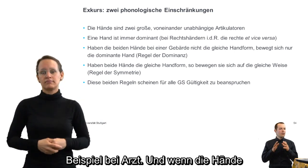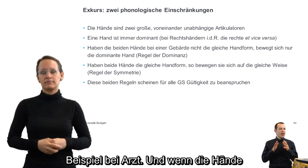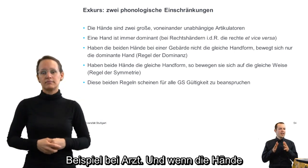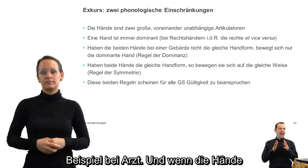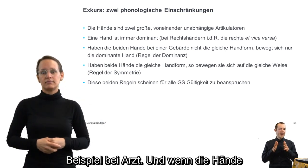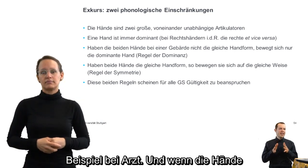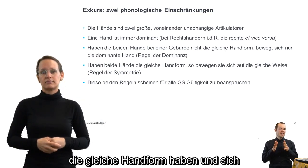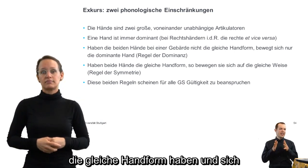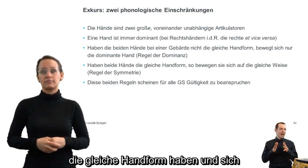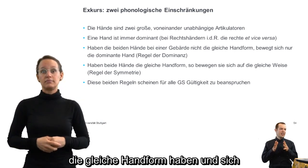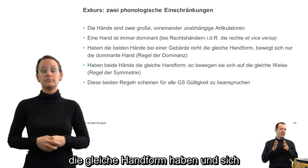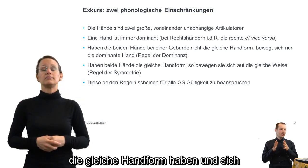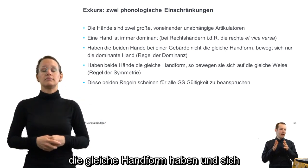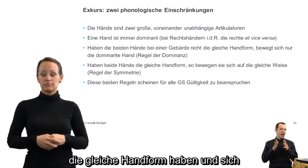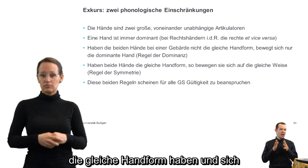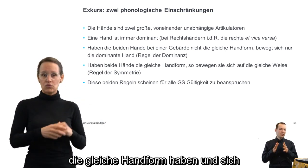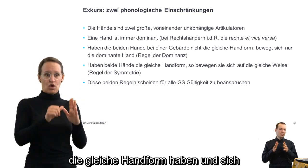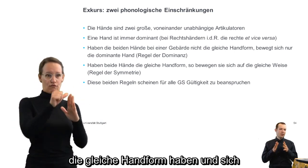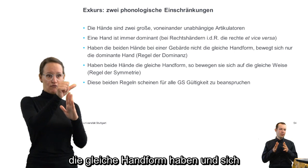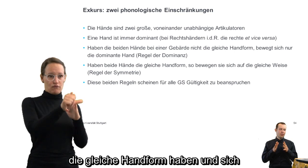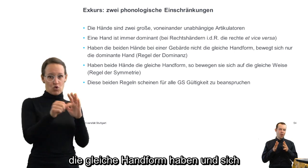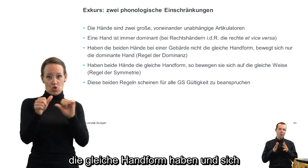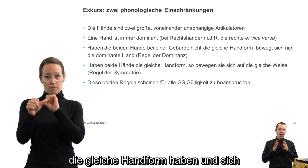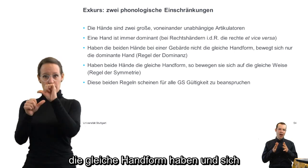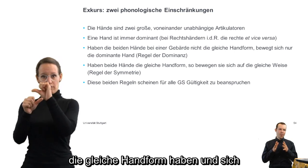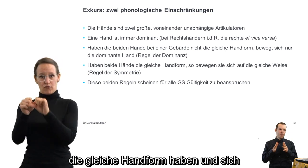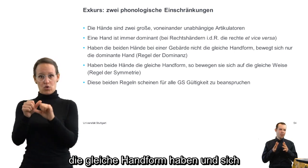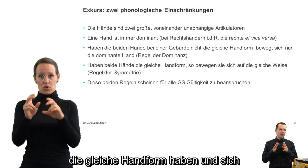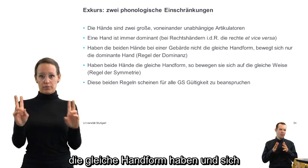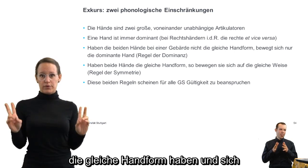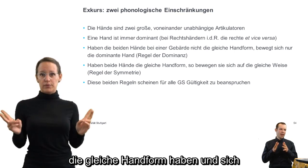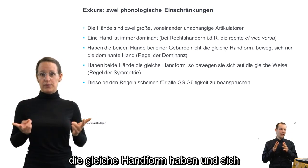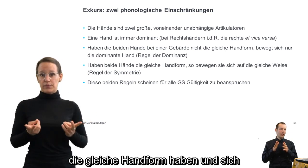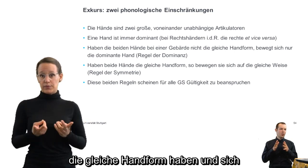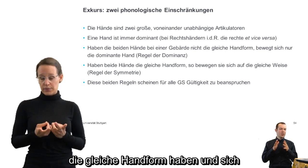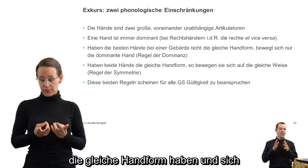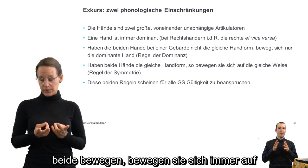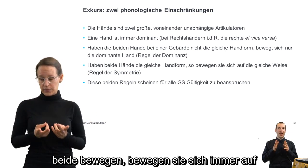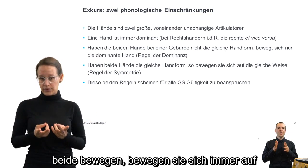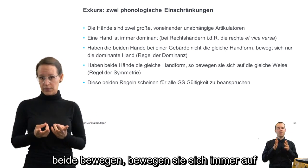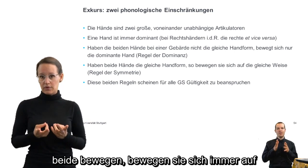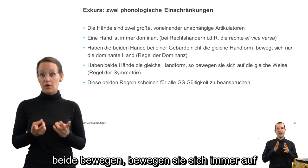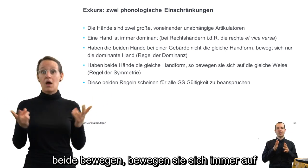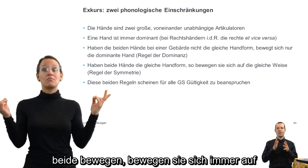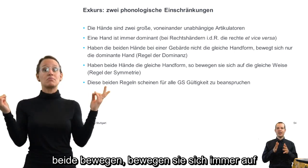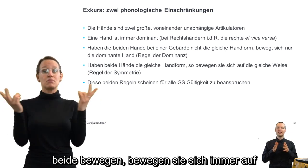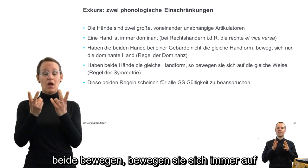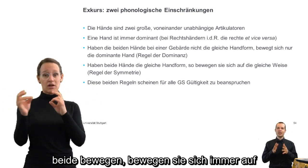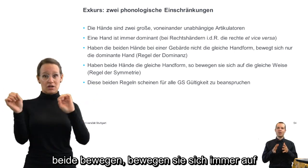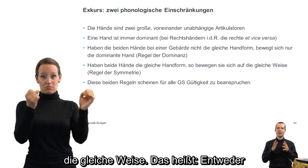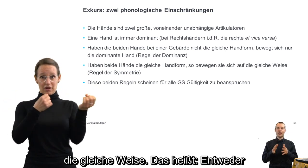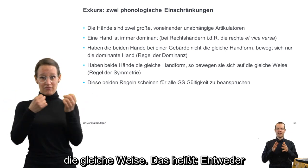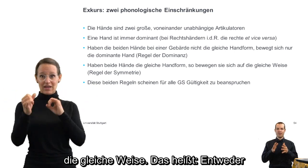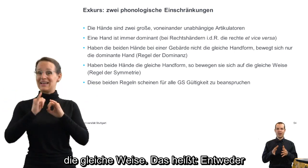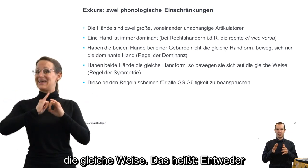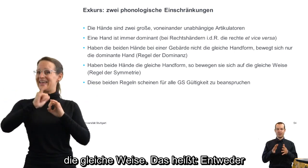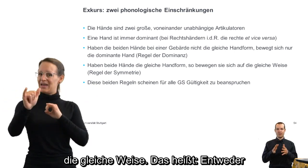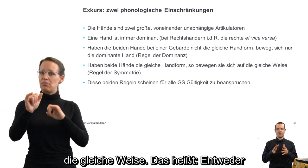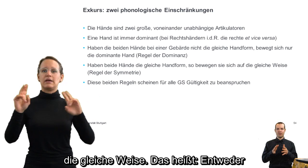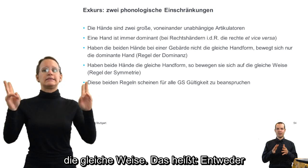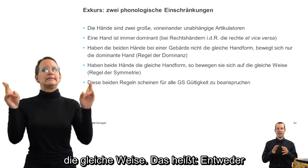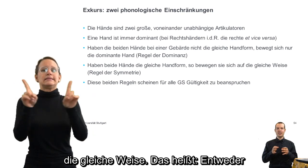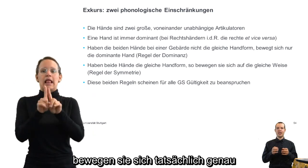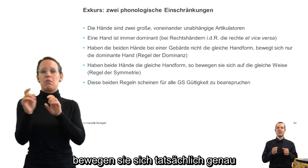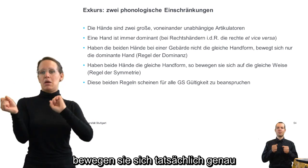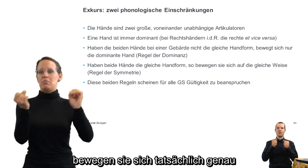Und wenn die Hände die gleiche Handform haben und sich beide bewegen, dann bewegen sie sich immer auf die gleiche Weise.